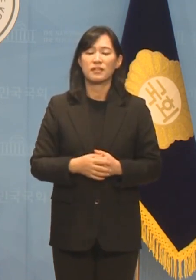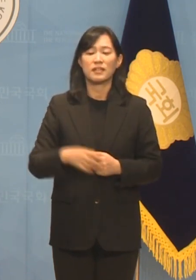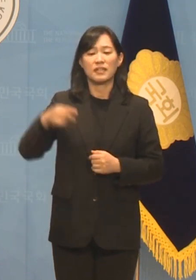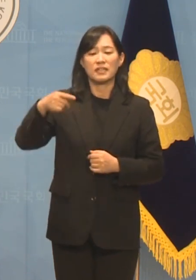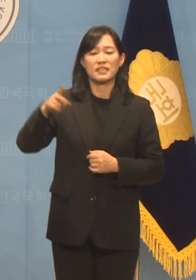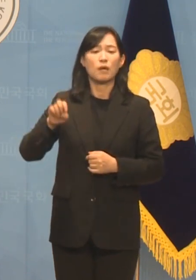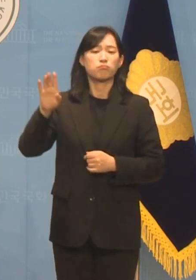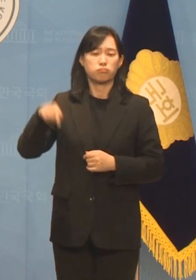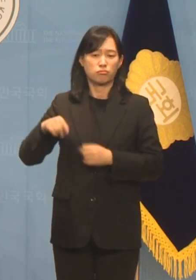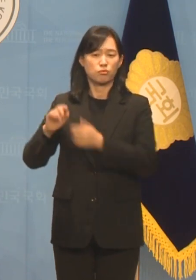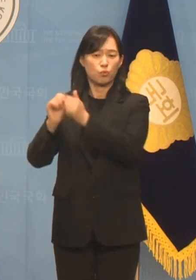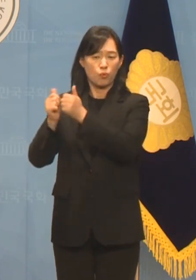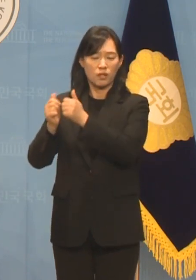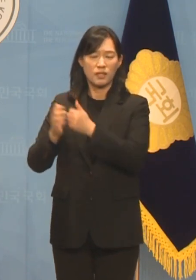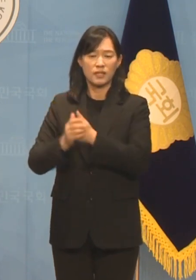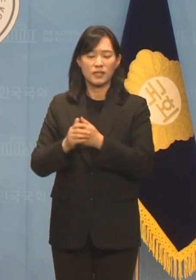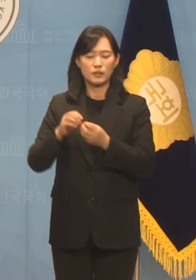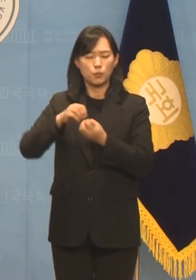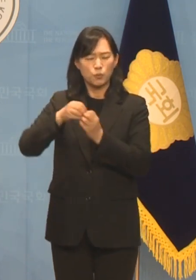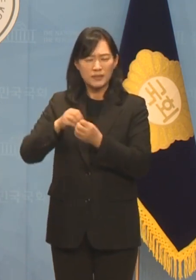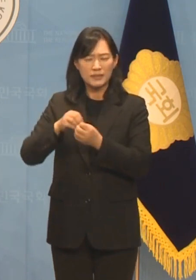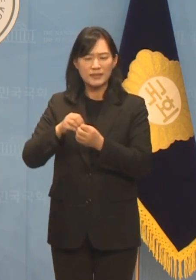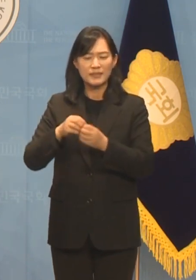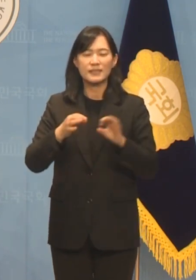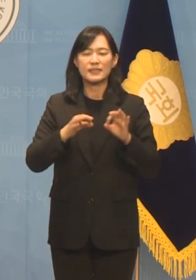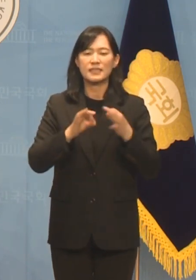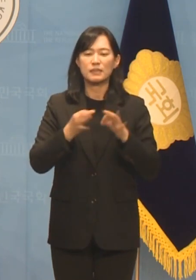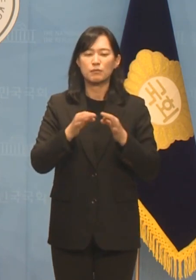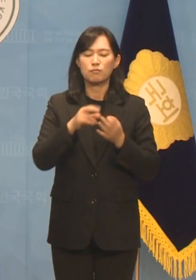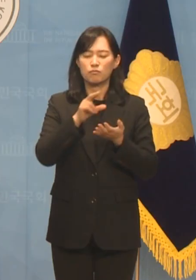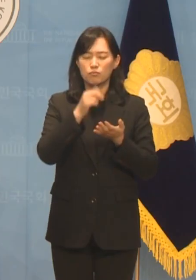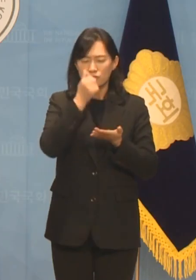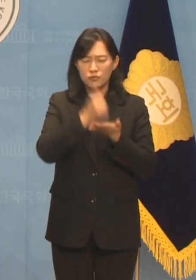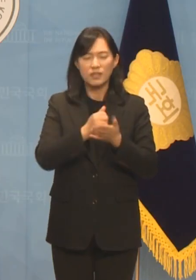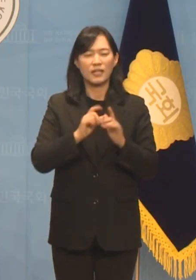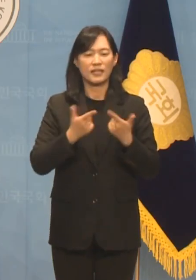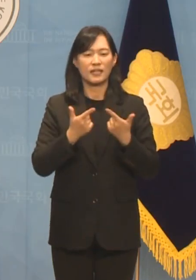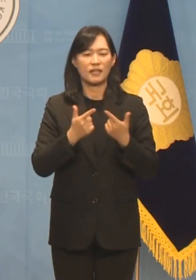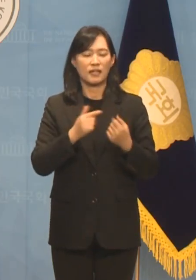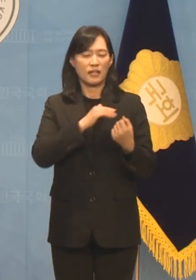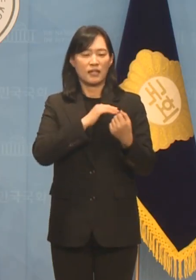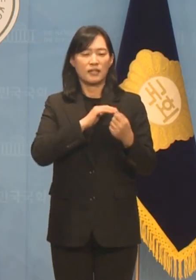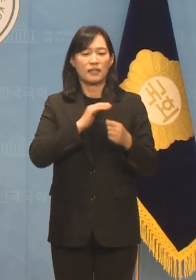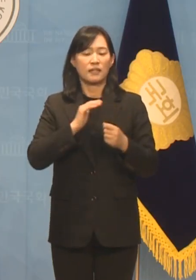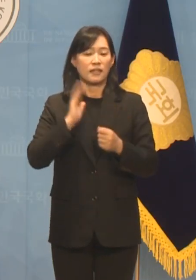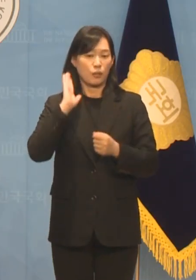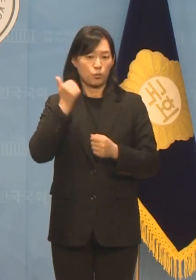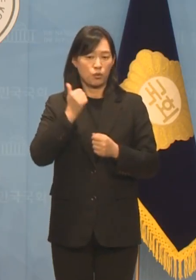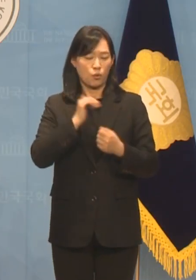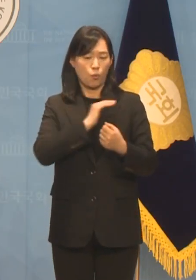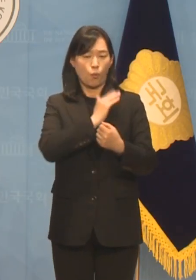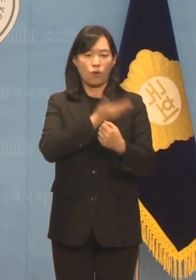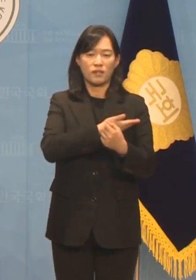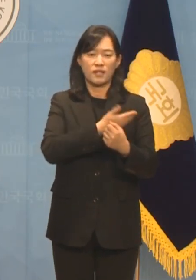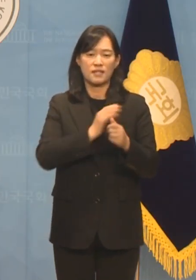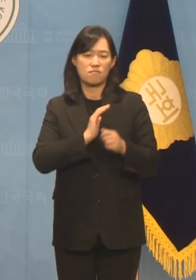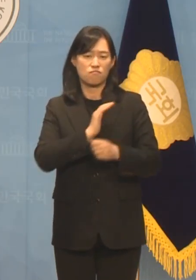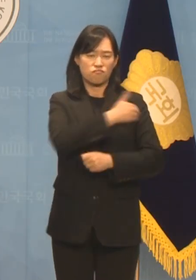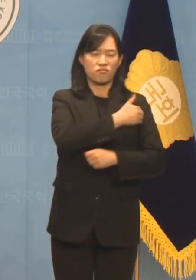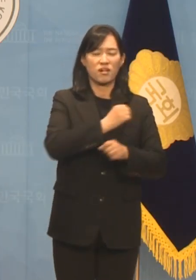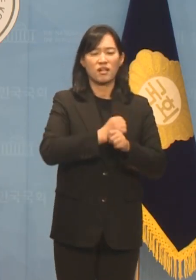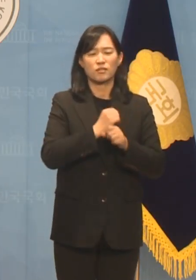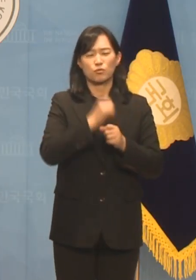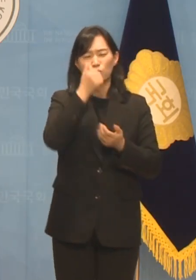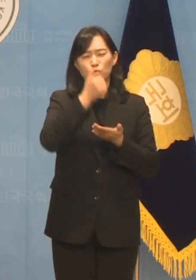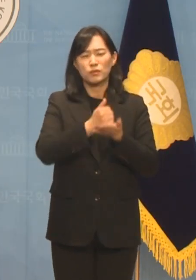삼부토건 주가 조작 사건은 단순한 금융범죄가 아니라 대통령의 권한과 영향력을 이용한 범죄 의혹입니다.